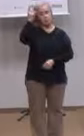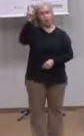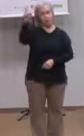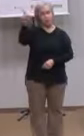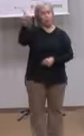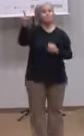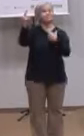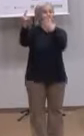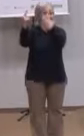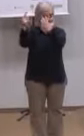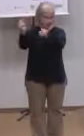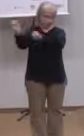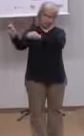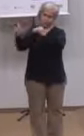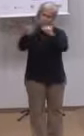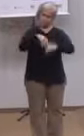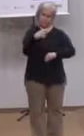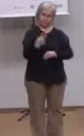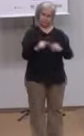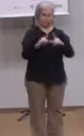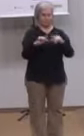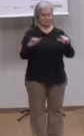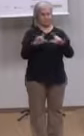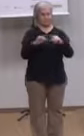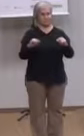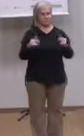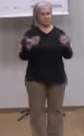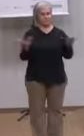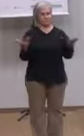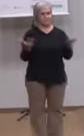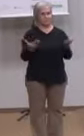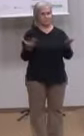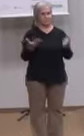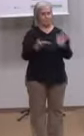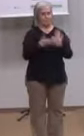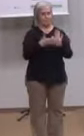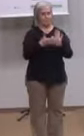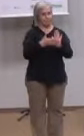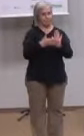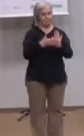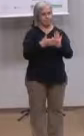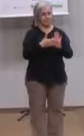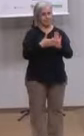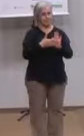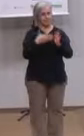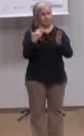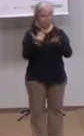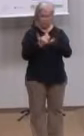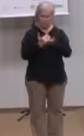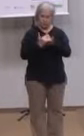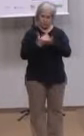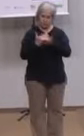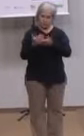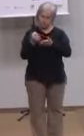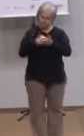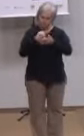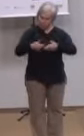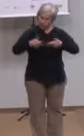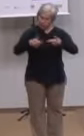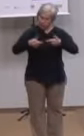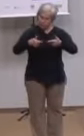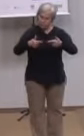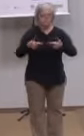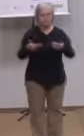Imediatamente eles aceitaram a nossa proposta e começou-se aí a batalha, a luta,